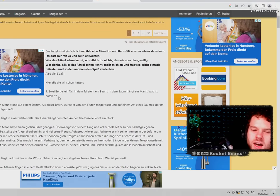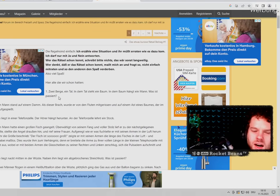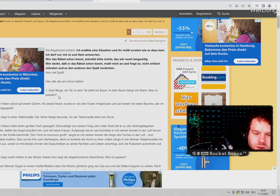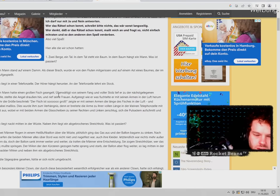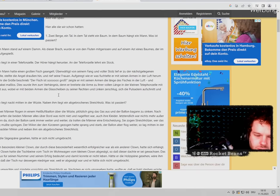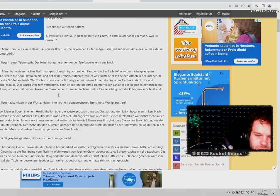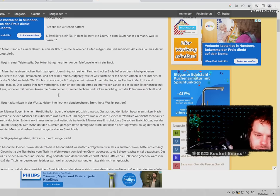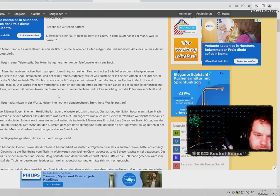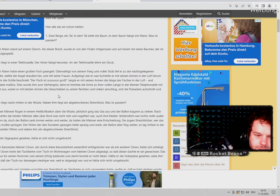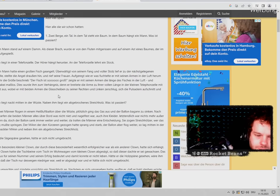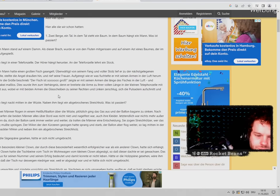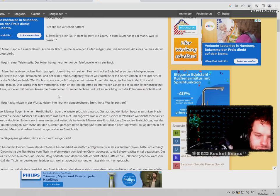ja, okay.